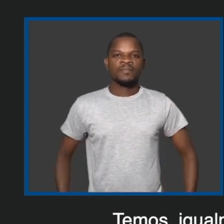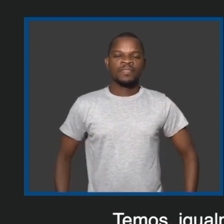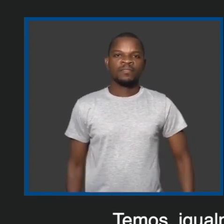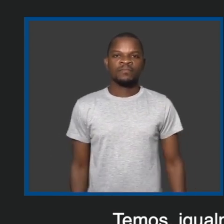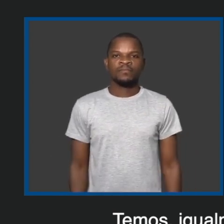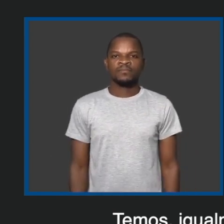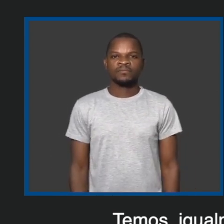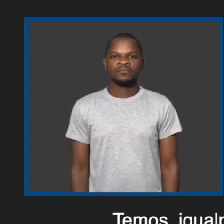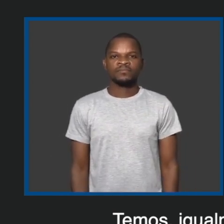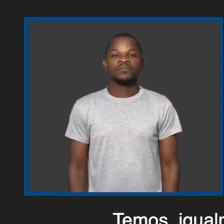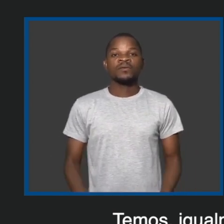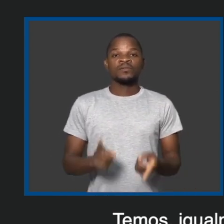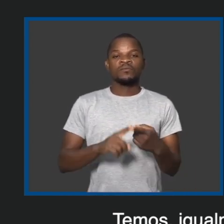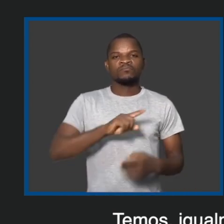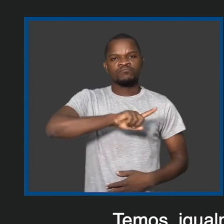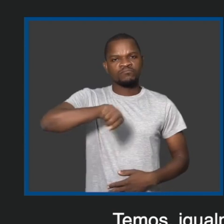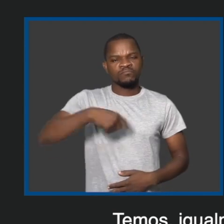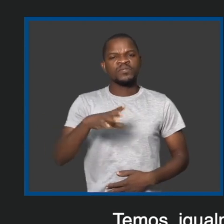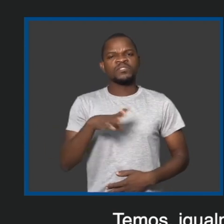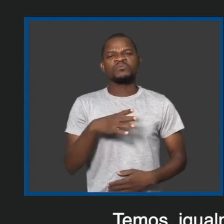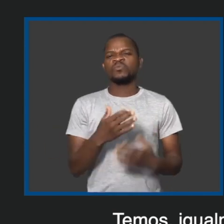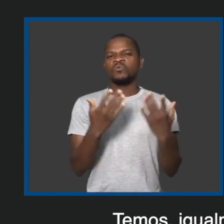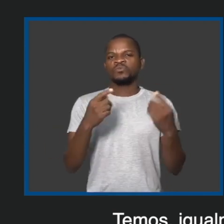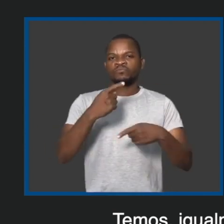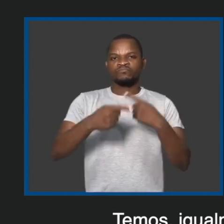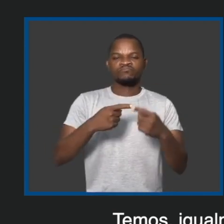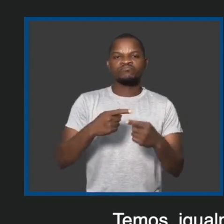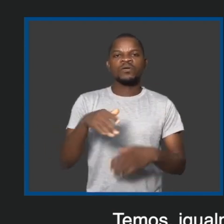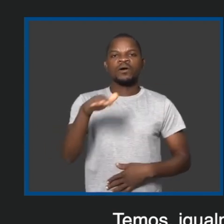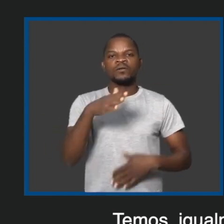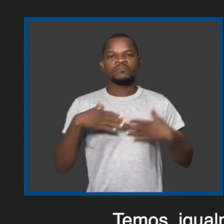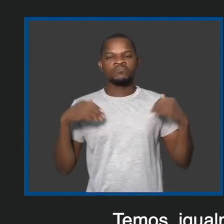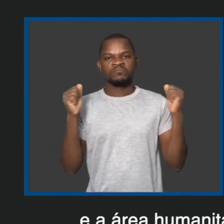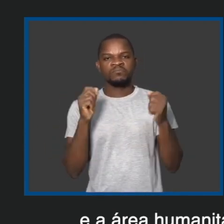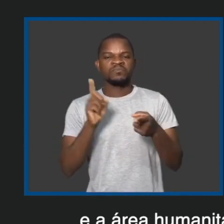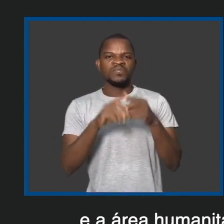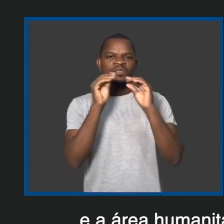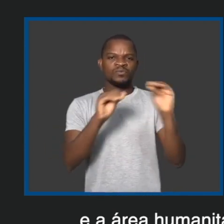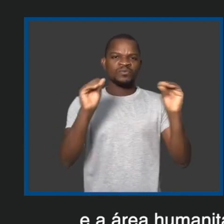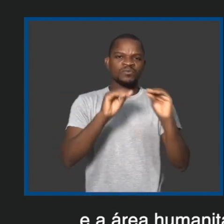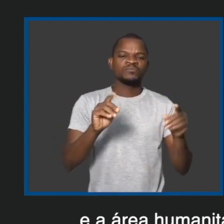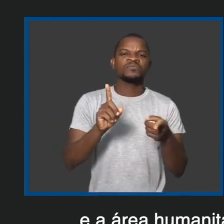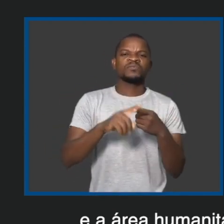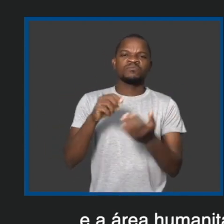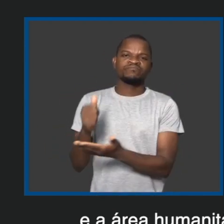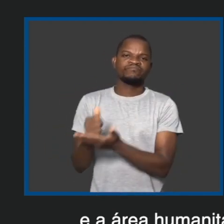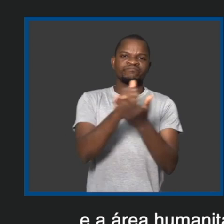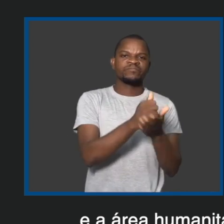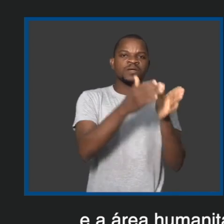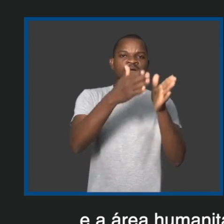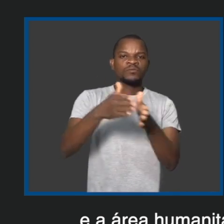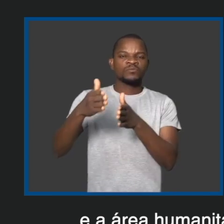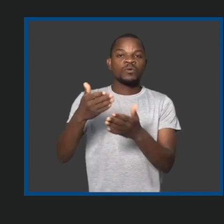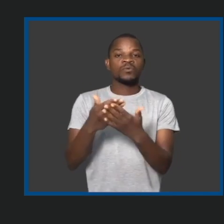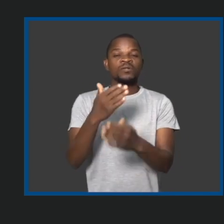Nós temos também muitos projetos na área de saúde, educação, área humanitária, principalmente depois do ciclone